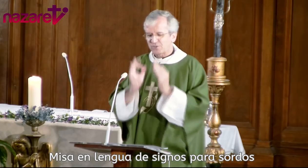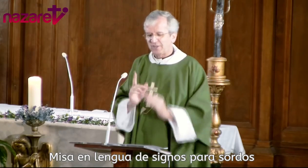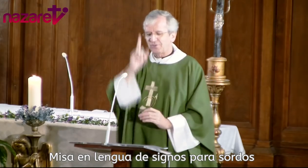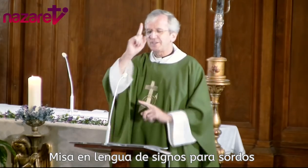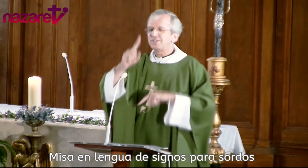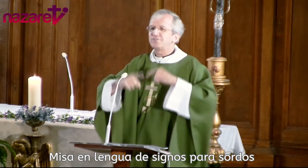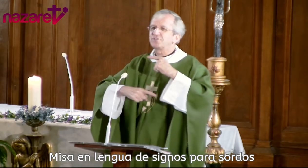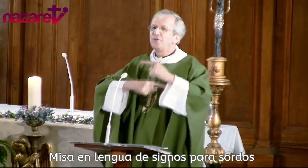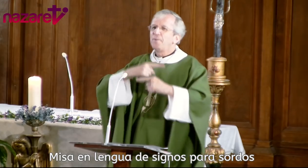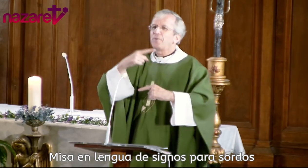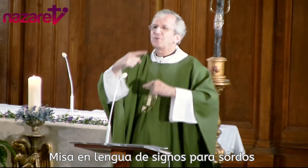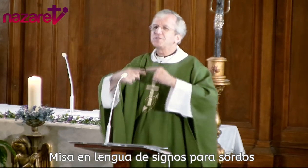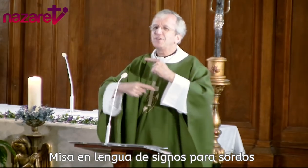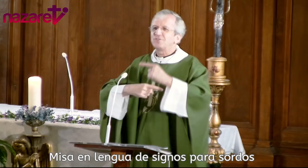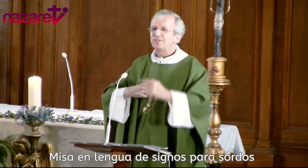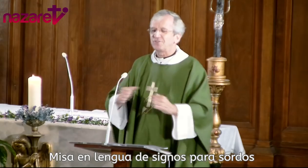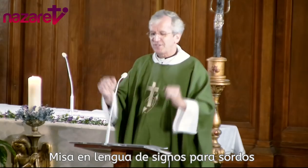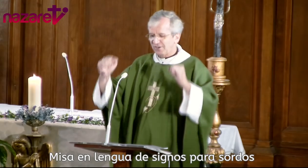Santo y es Dios por los siglos de los siglos.